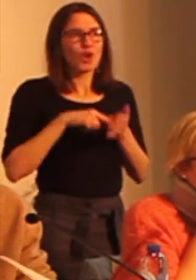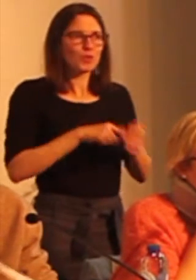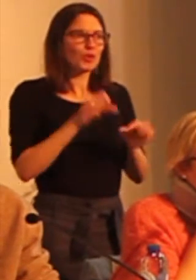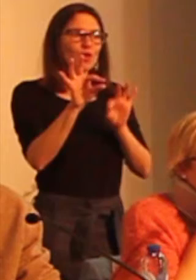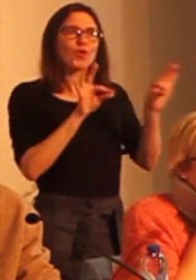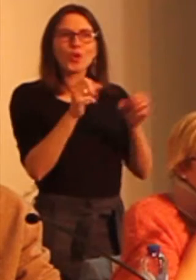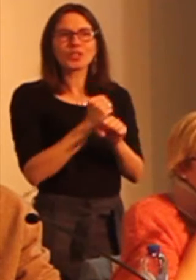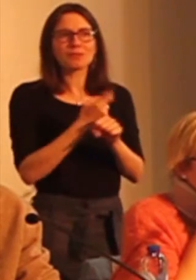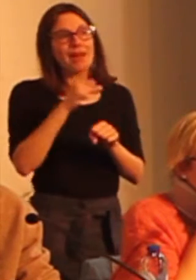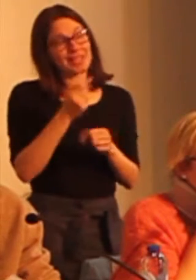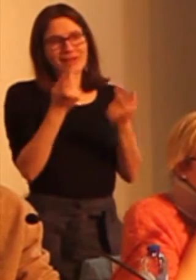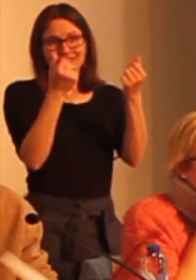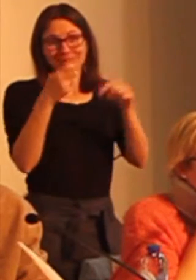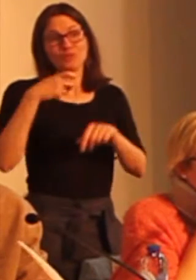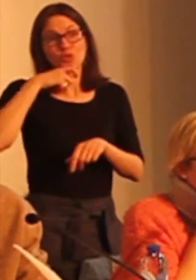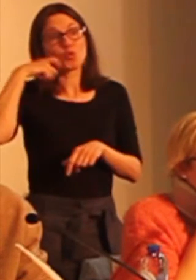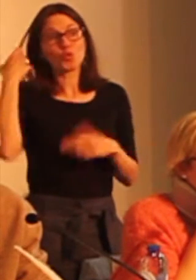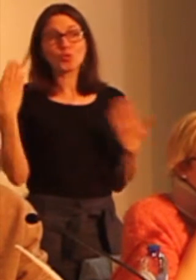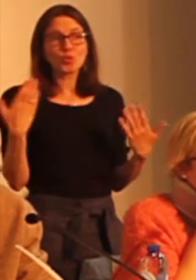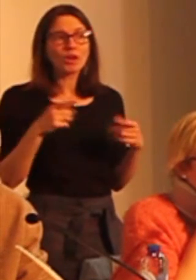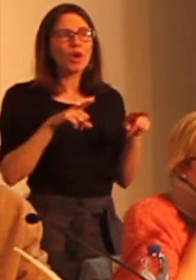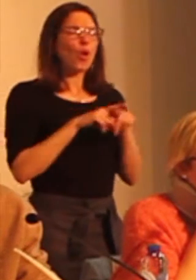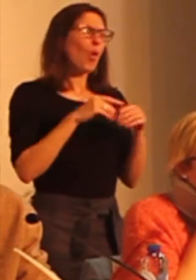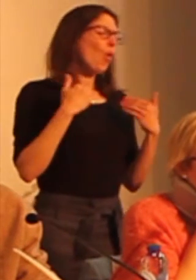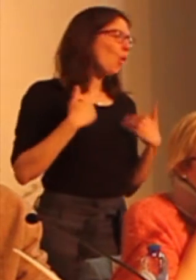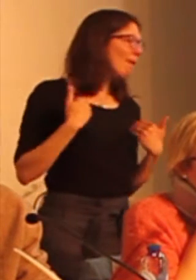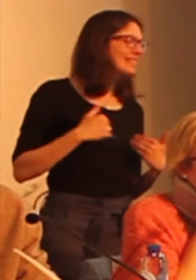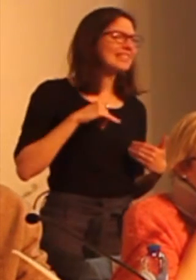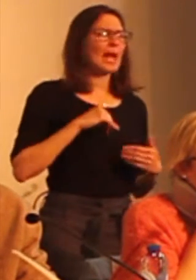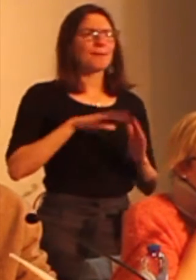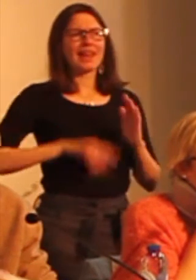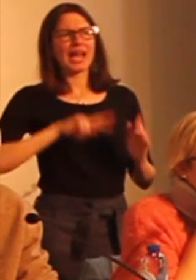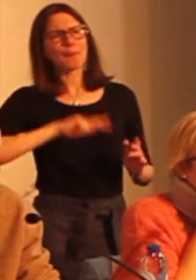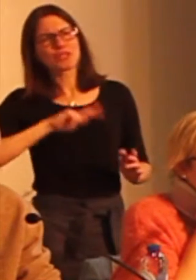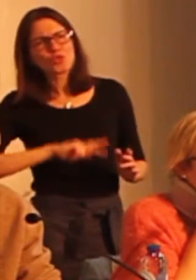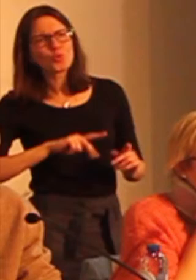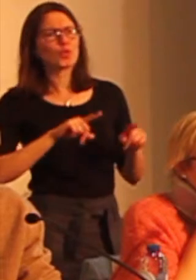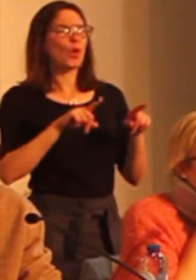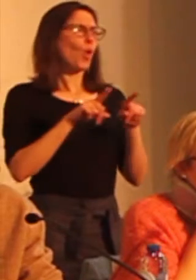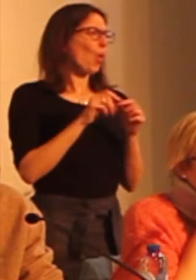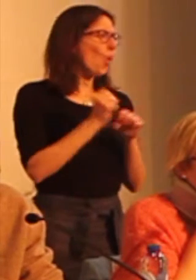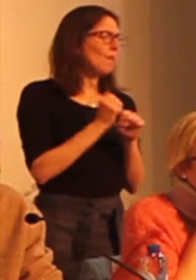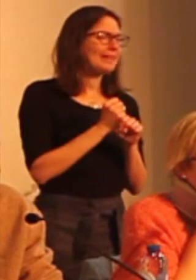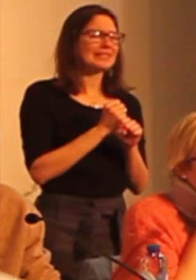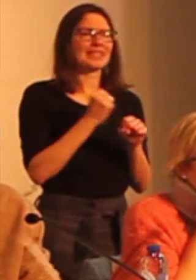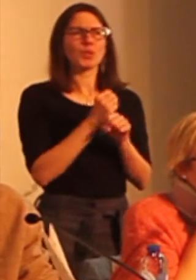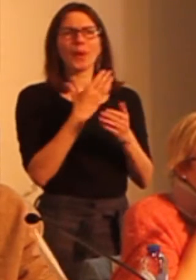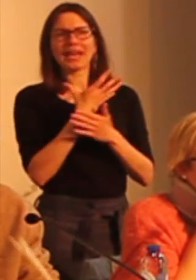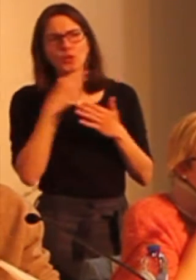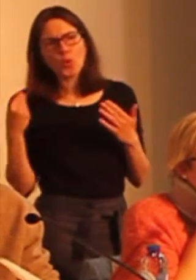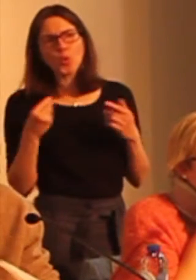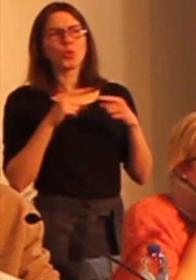Want het gaat niet over mensen met een handicap, het gaat ook over mensen met een laag pensioen, het gaat over mensen die langdurig werkloos zijn, langdurig ziek zijn enzovoort. En dat gaat over